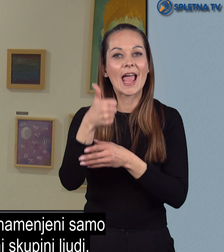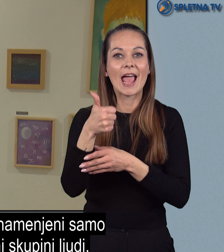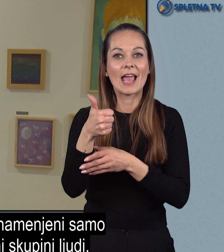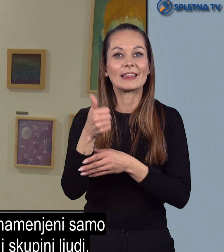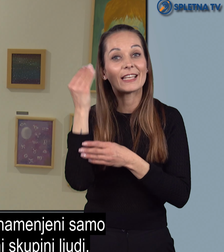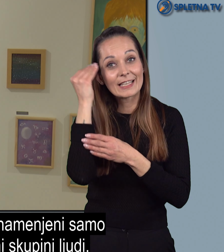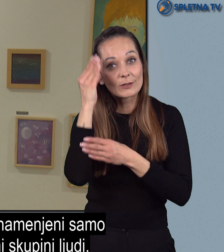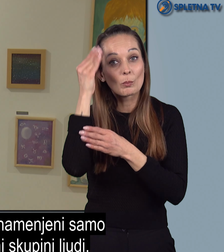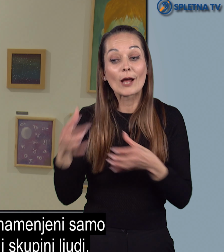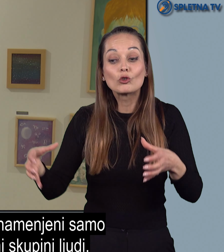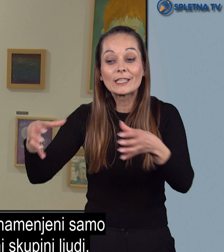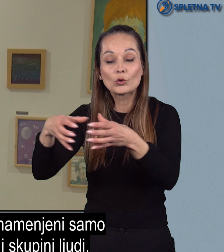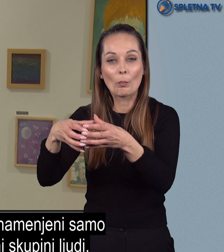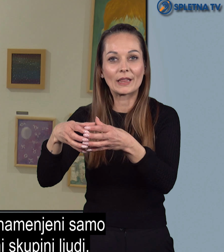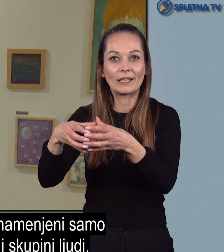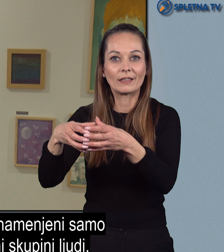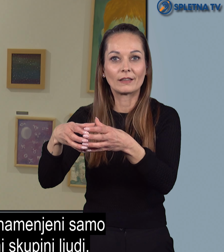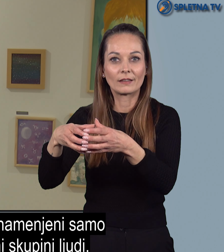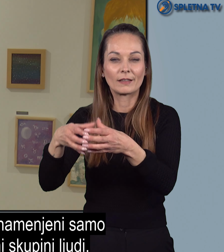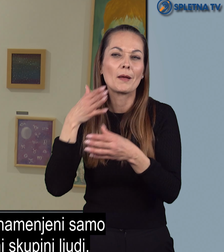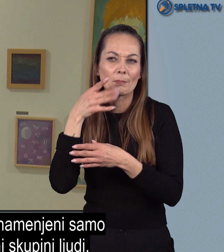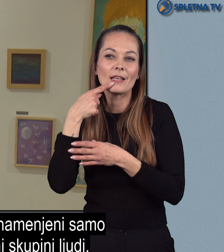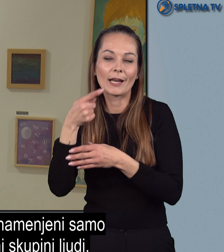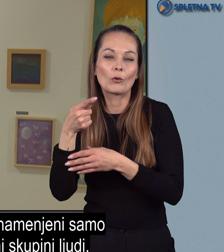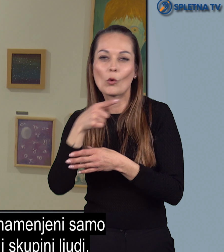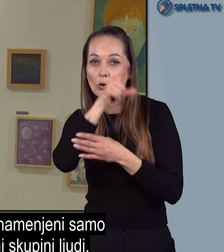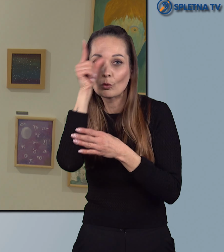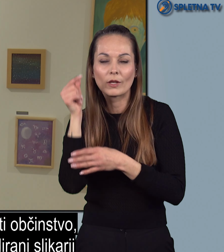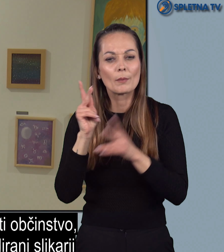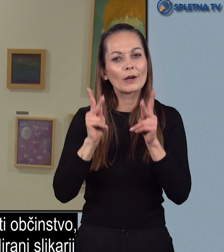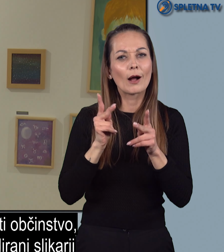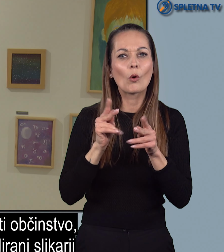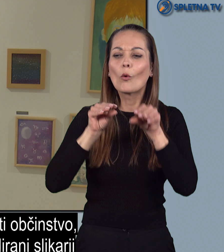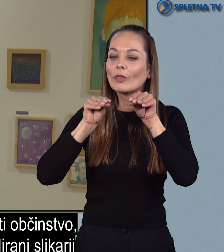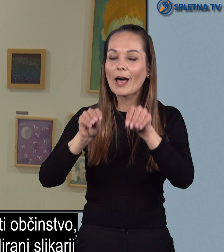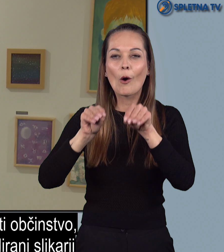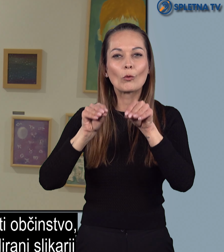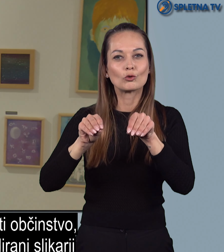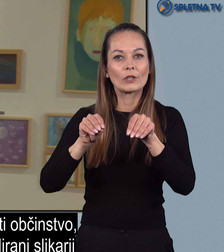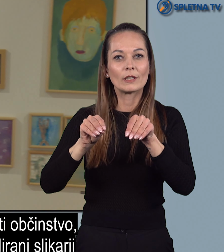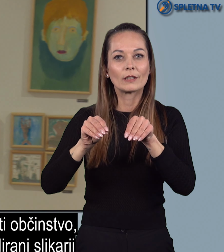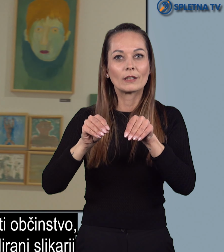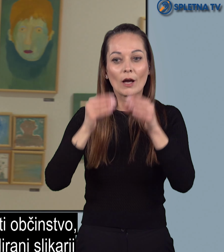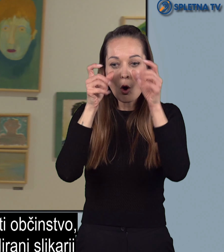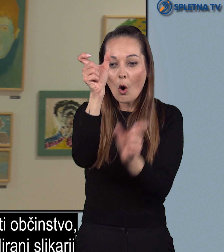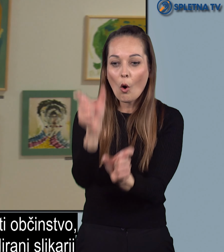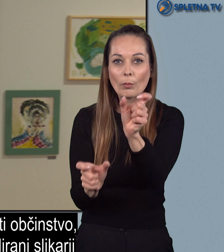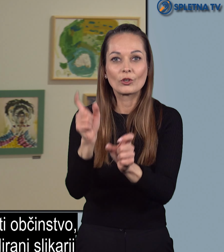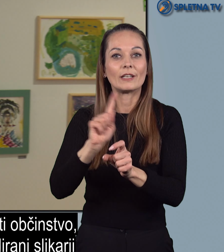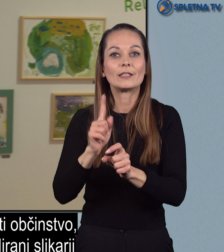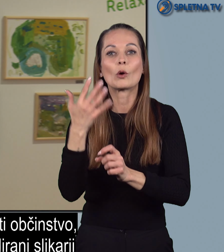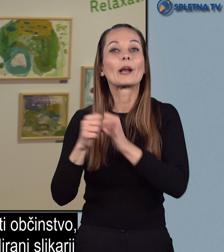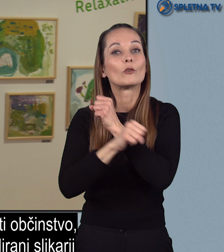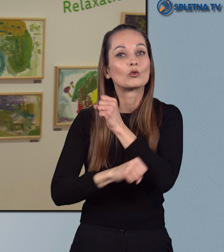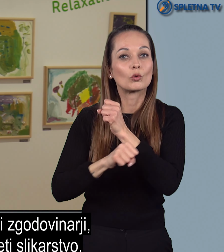eni izobraženi skupini, bi rekel, ljudi. Kako naučiti, bi rekel, občinstvo, ki niso